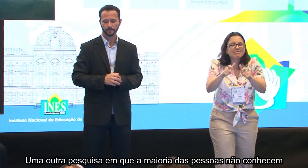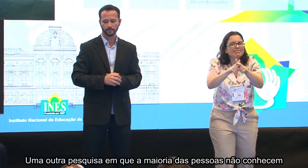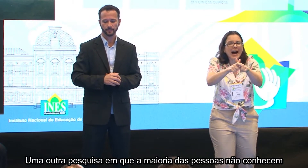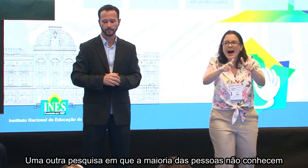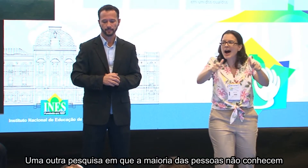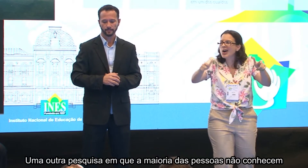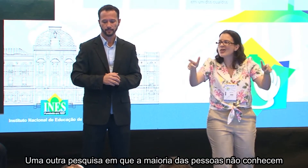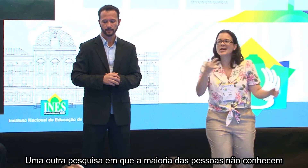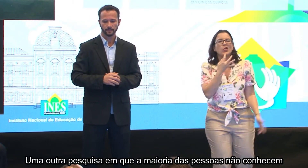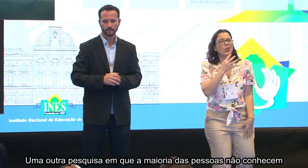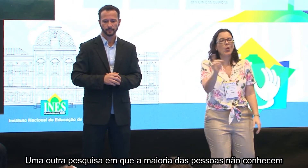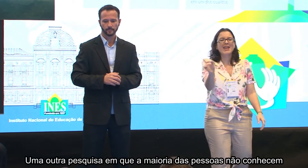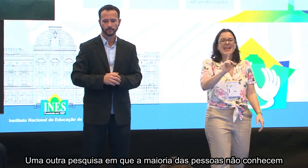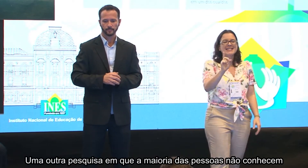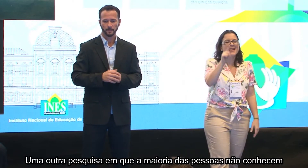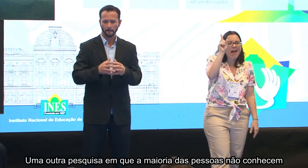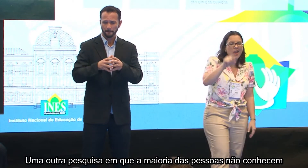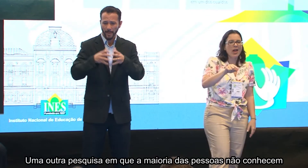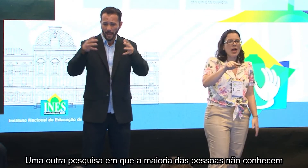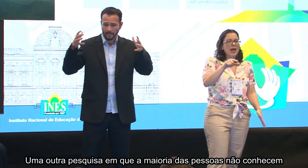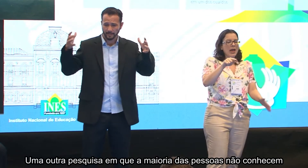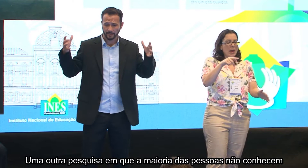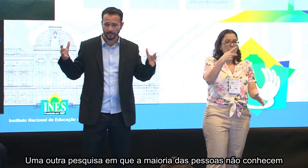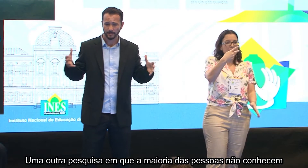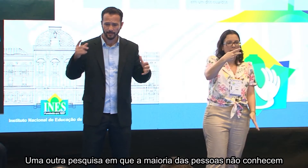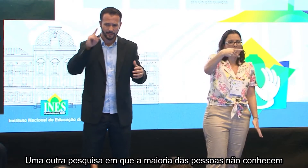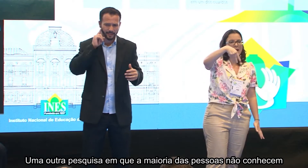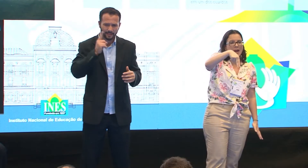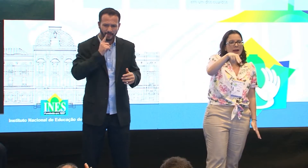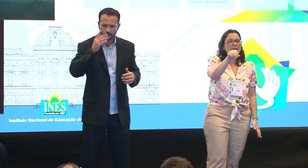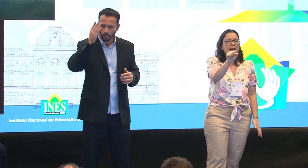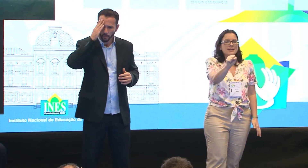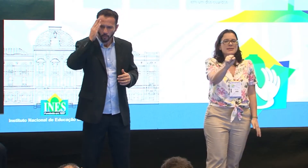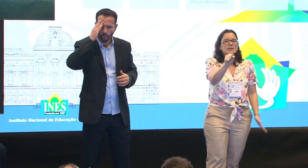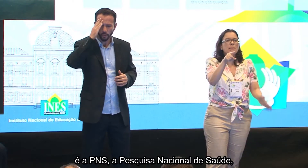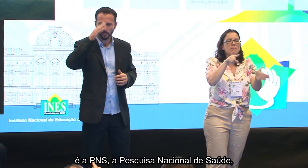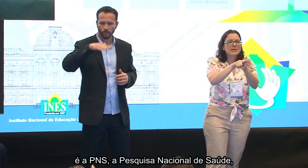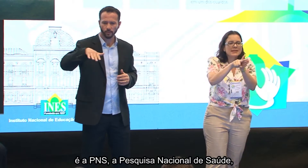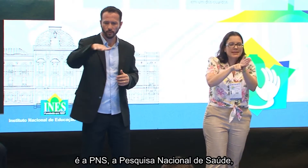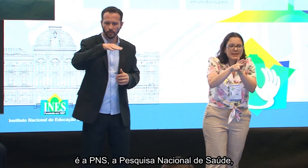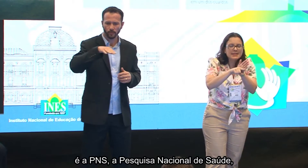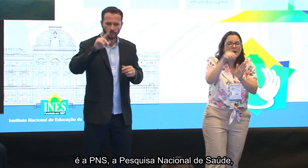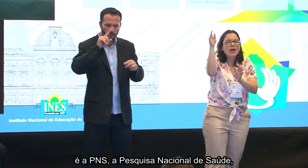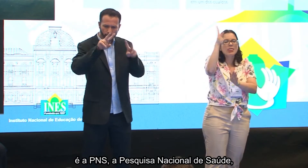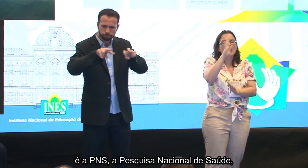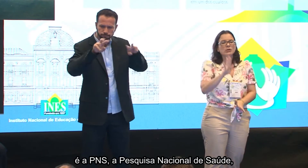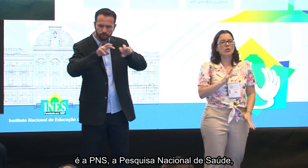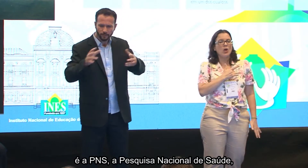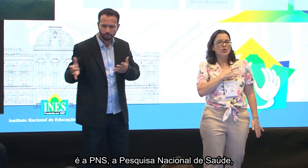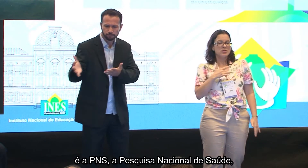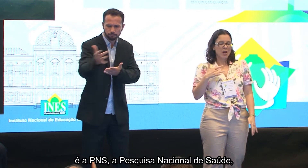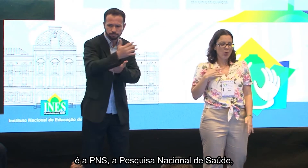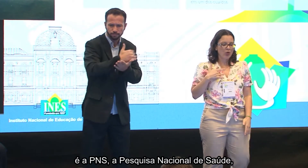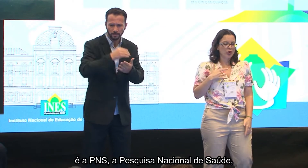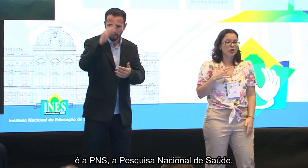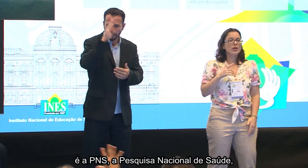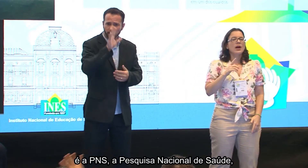Uma outra pesquisa em que a maioria das pessoas não conhece é o PNS, a PNS, a Pesquisa Nacional